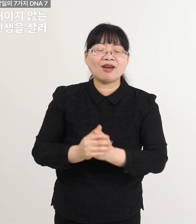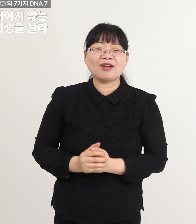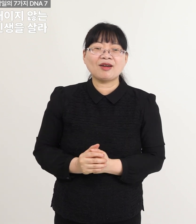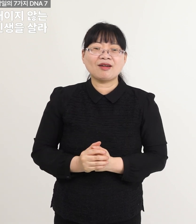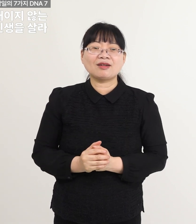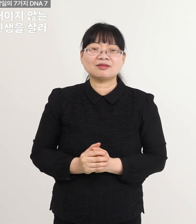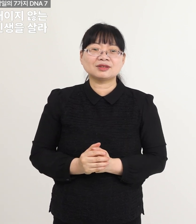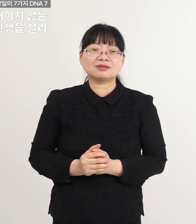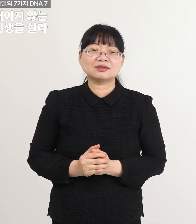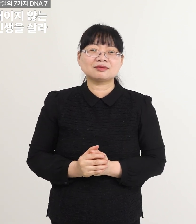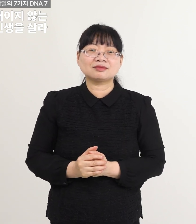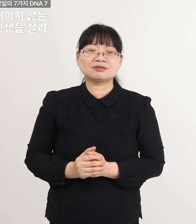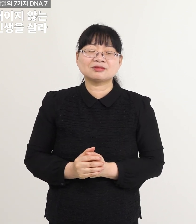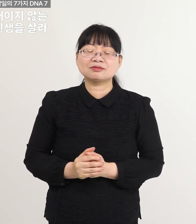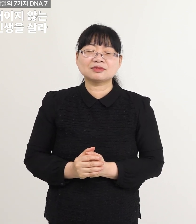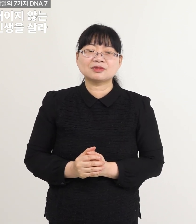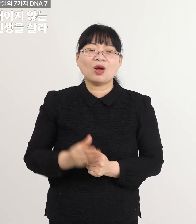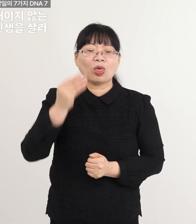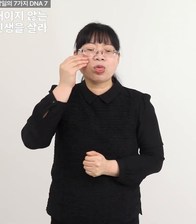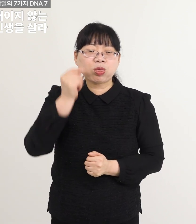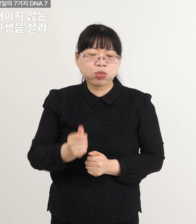가르치더라. 그리고 그냥 끝나요.